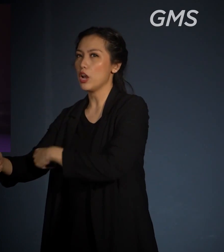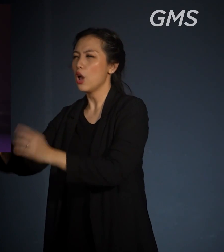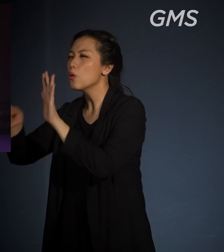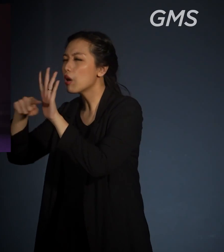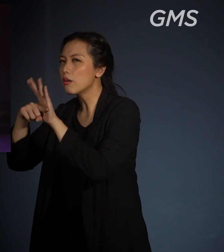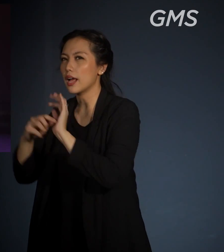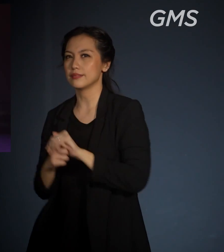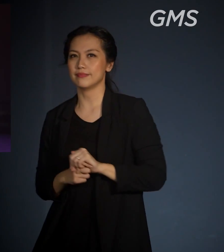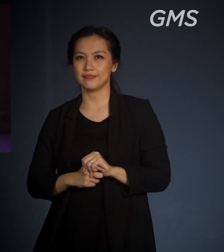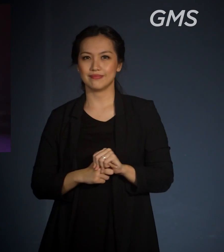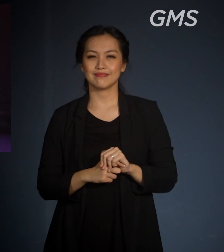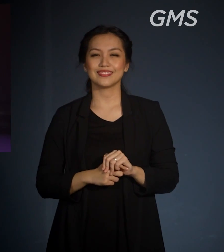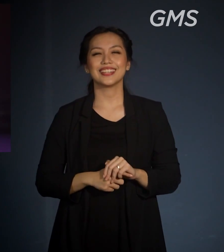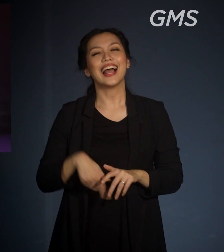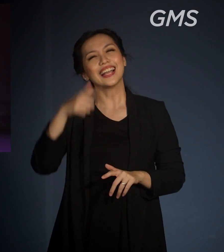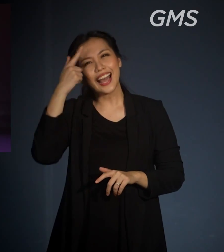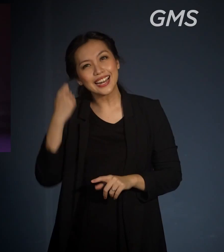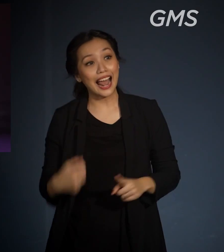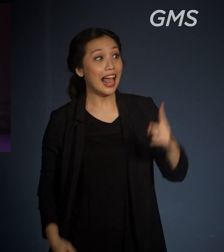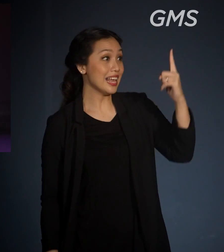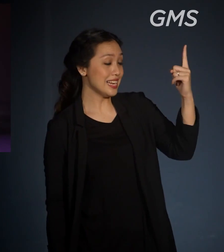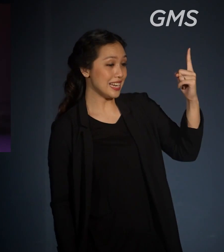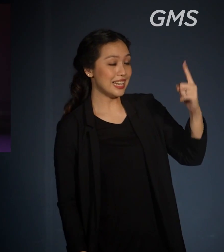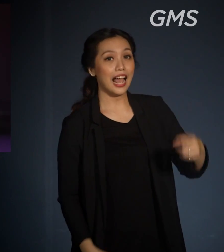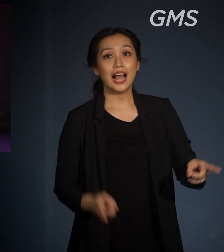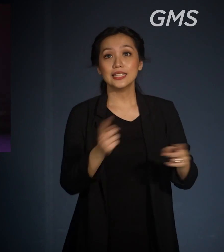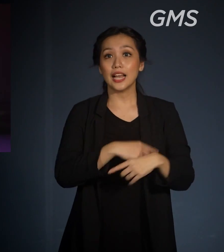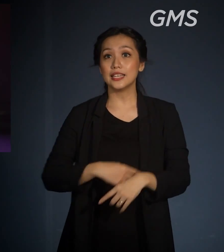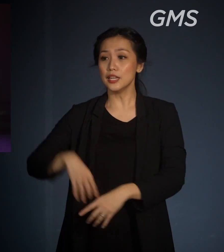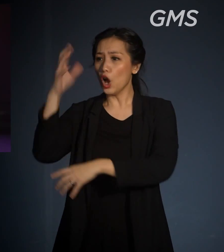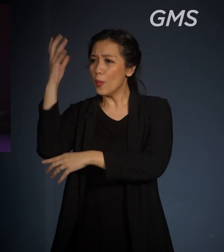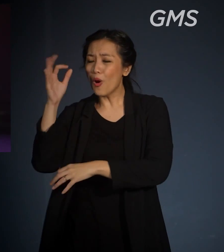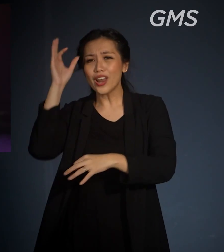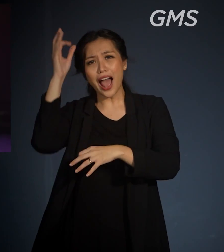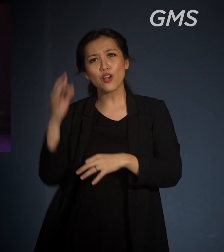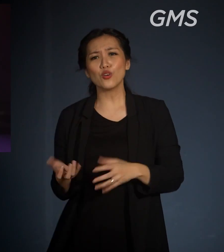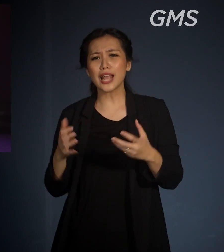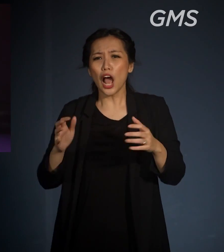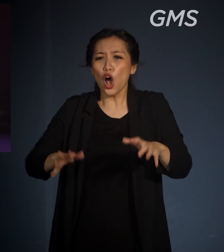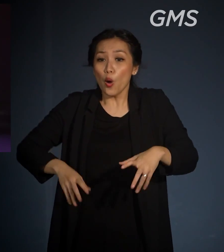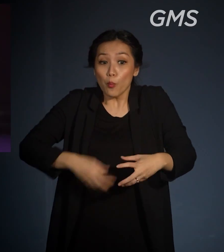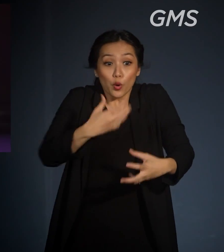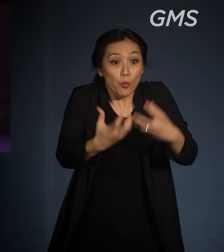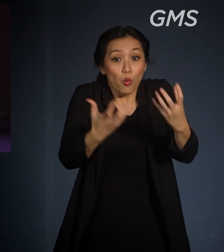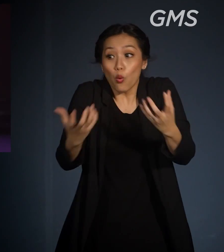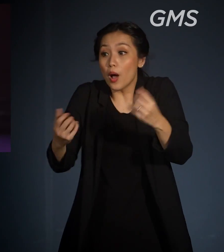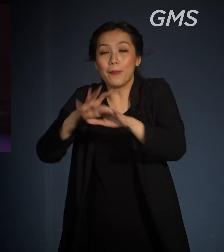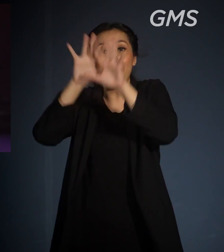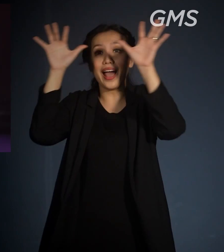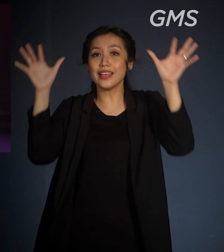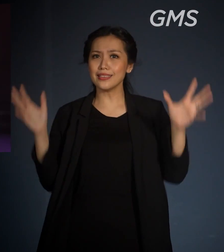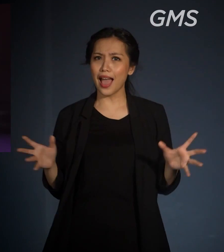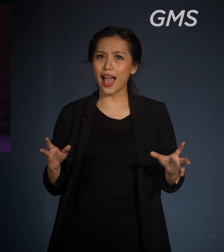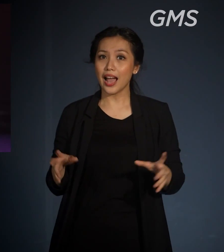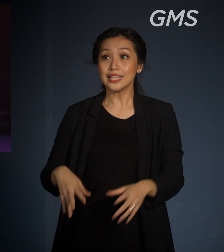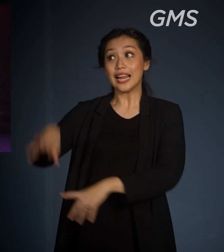itu menjadi kebun anggur yang subur. Menjadi pohon anggur yang berbuah-buah. Makanya ranting